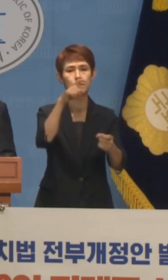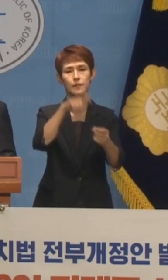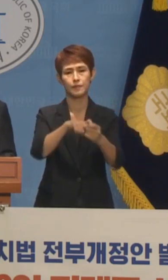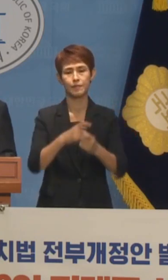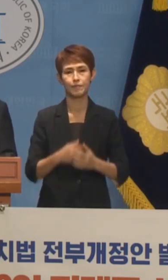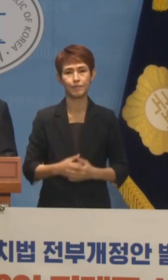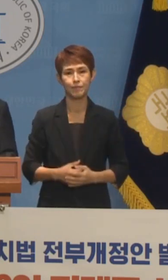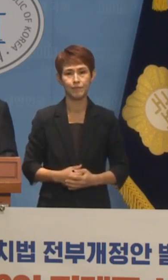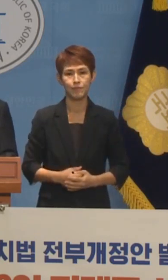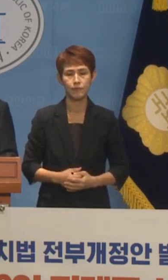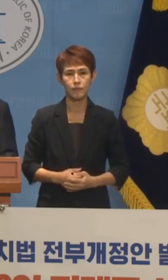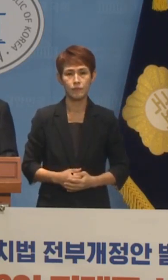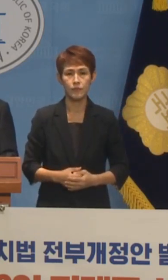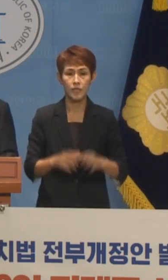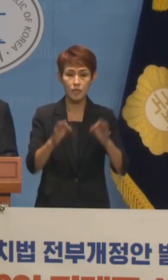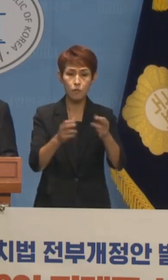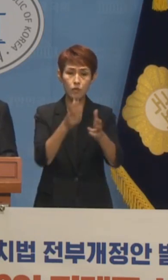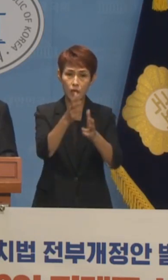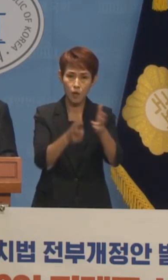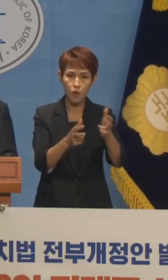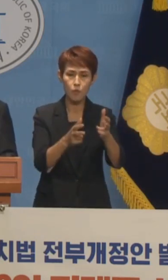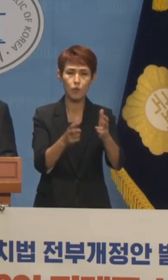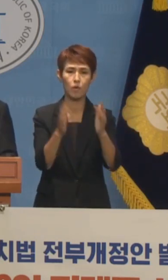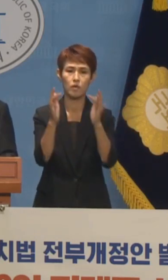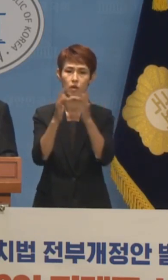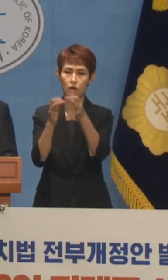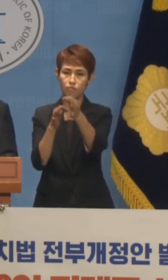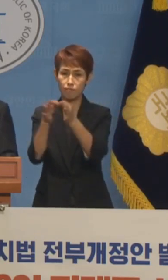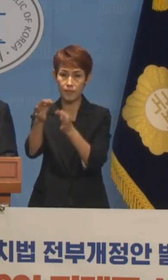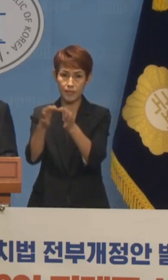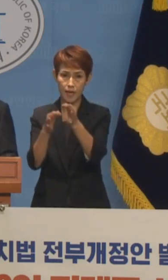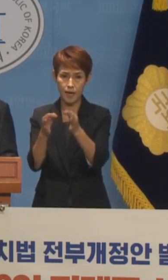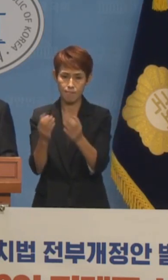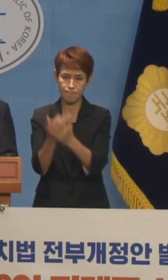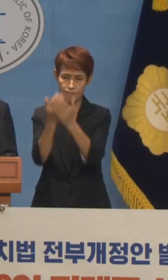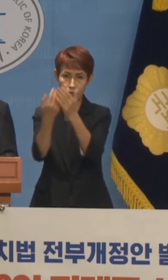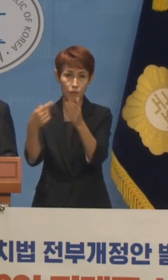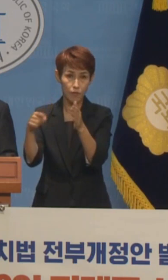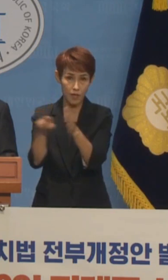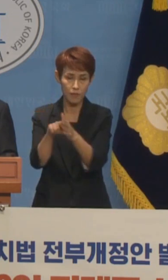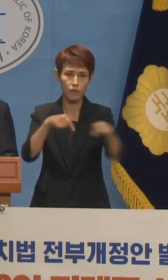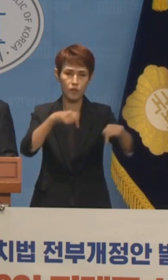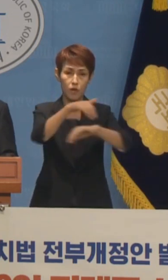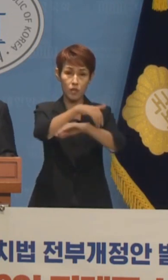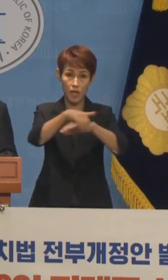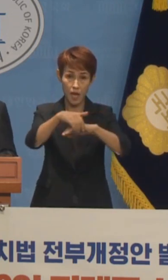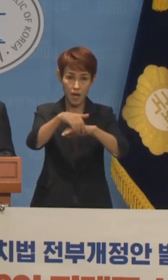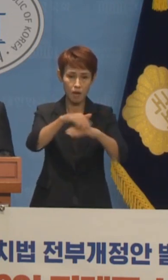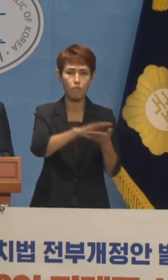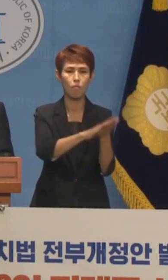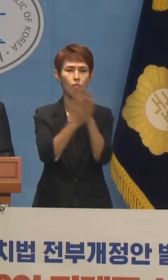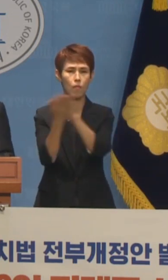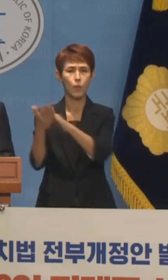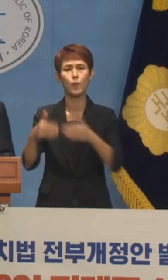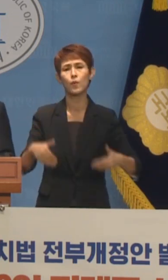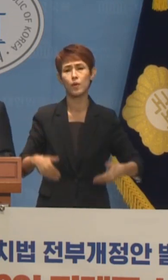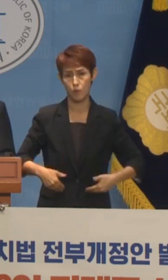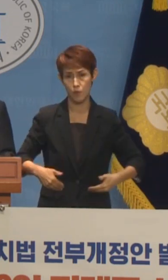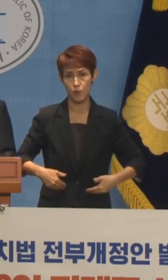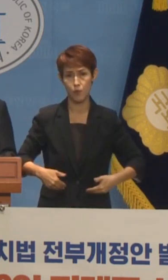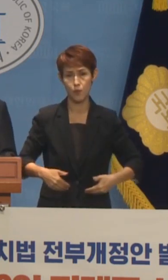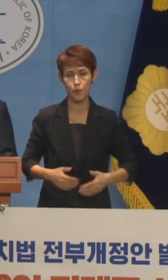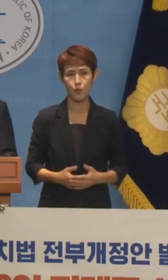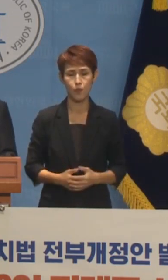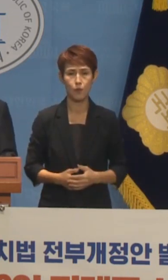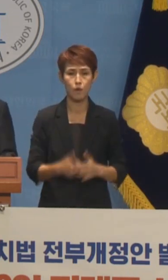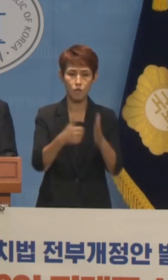것입니다 금융산업과 이커머스 시장의 성장을 우선하는 정책 기조의 변화가 필요할 때입니다